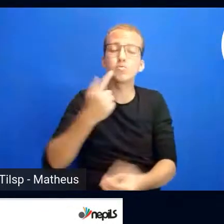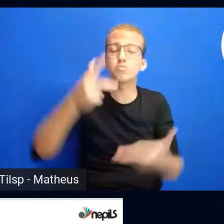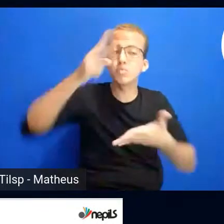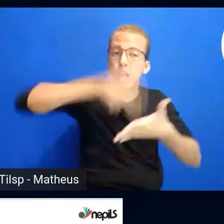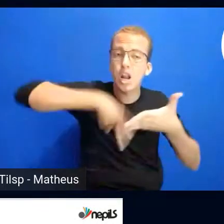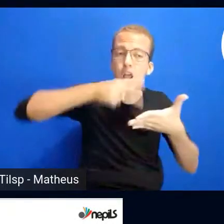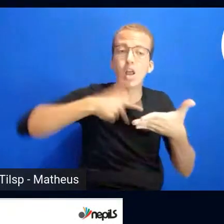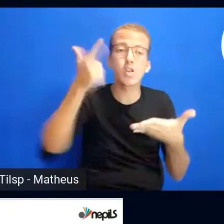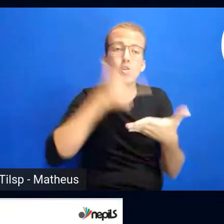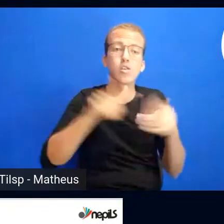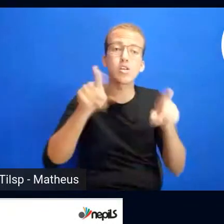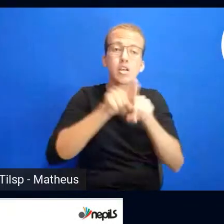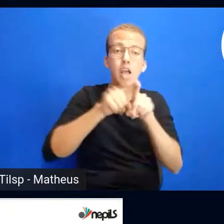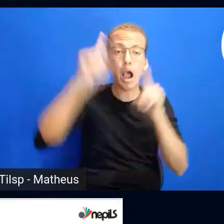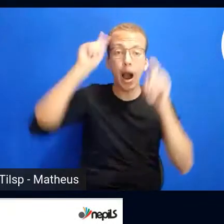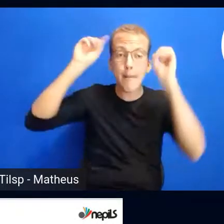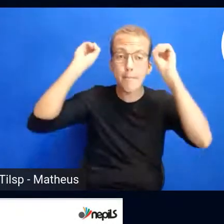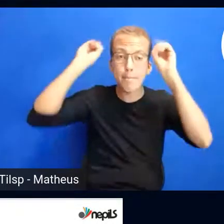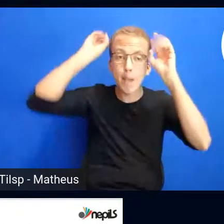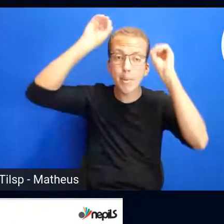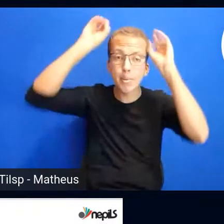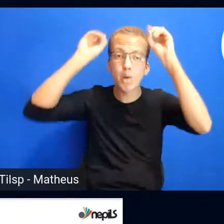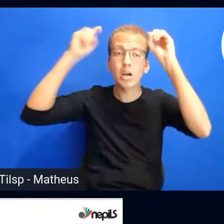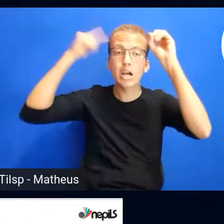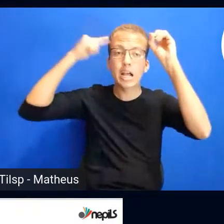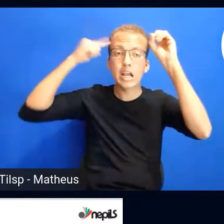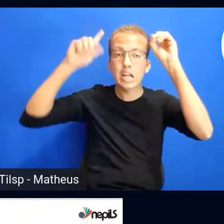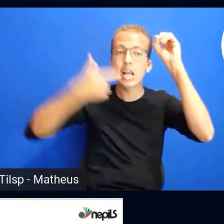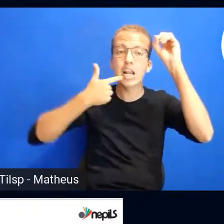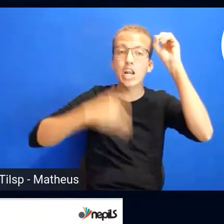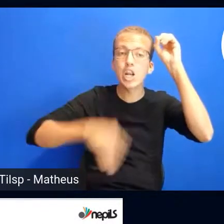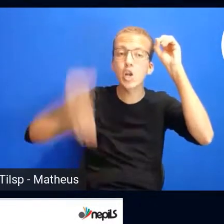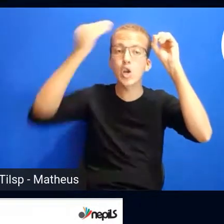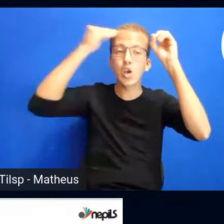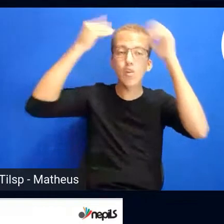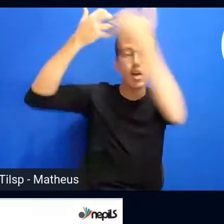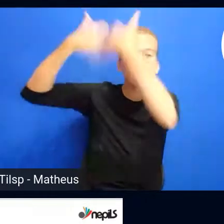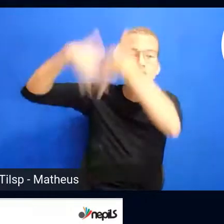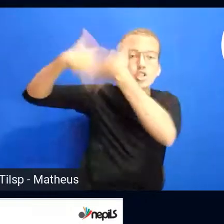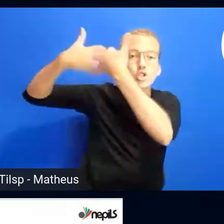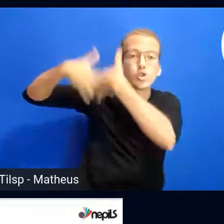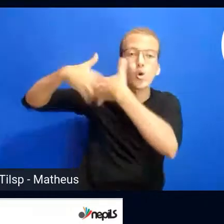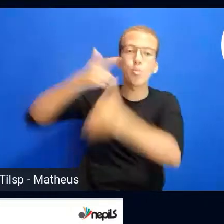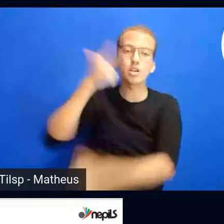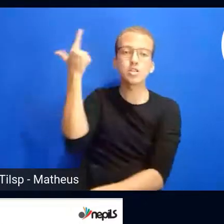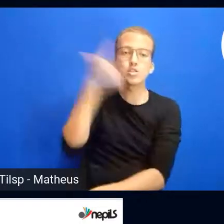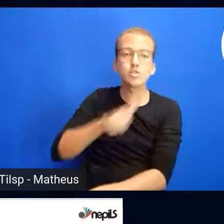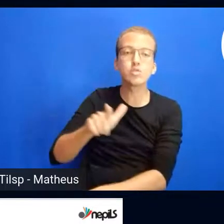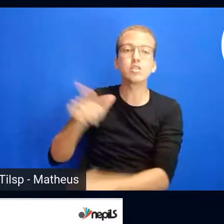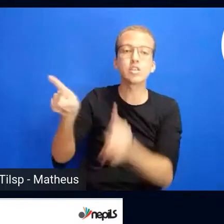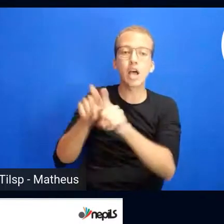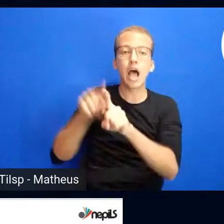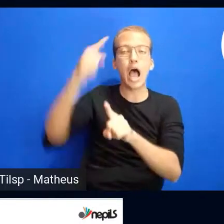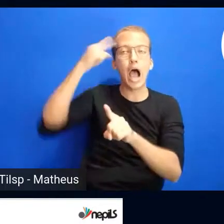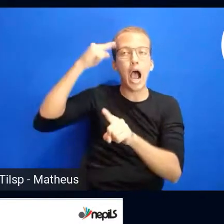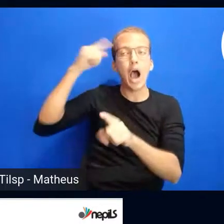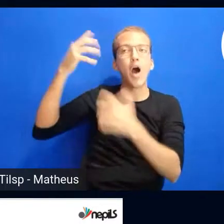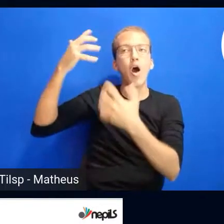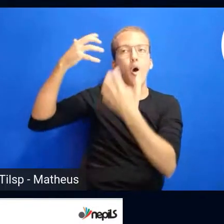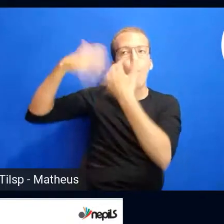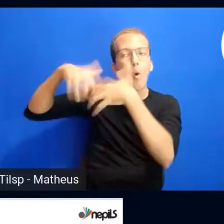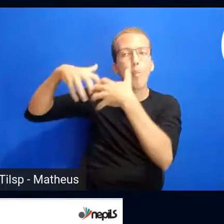linguagens compreensiva e expressiva da Libras para a tomada de posicionamento ideológico em situações